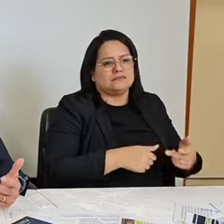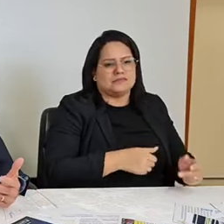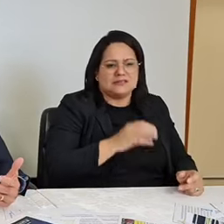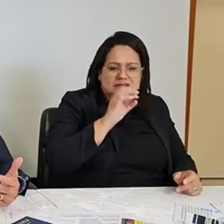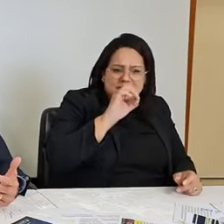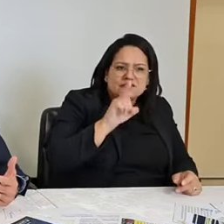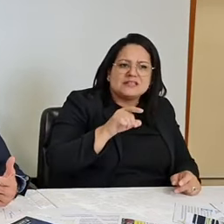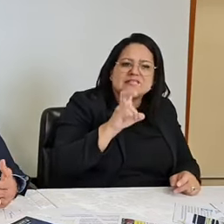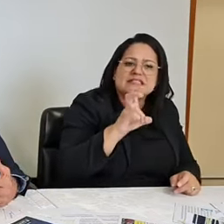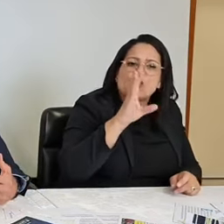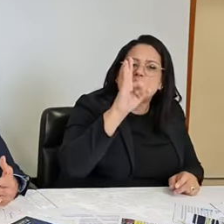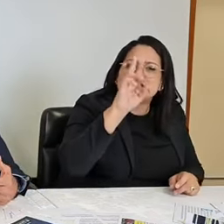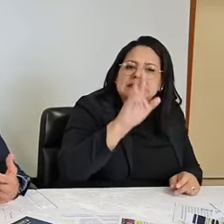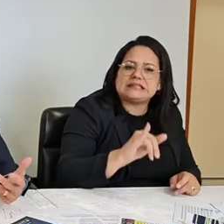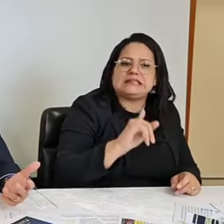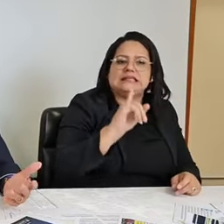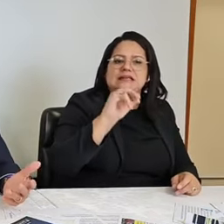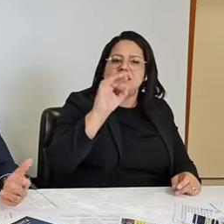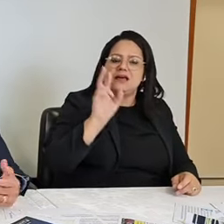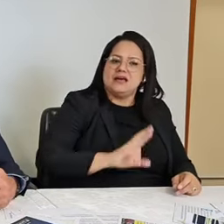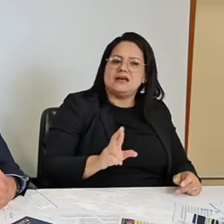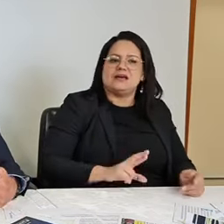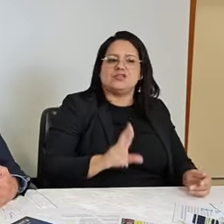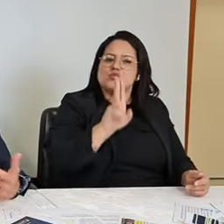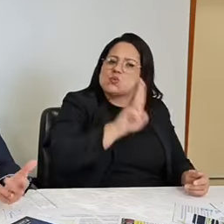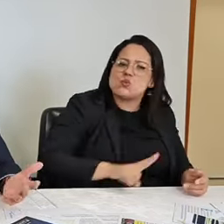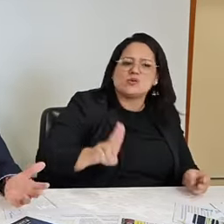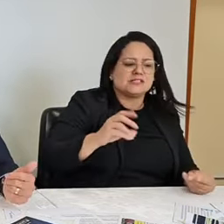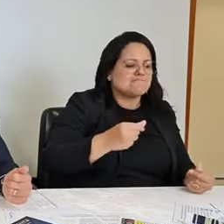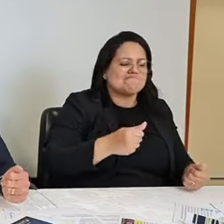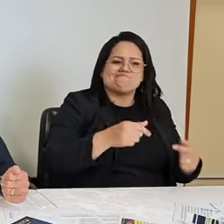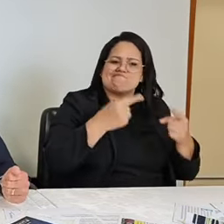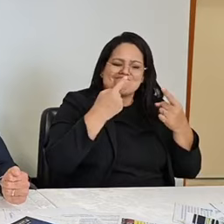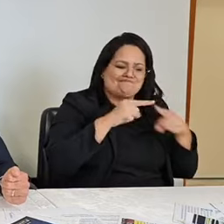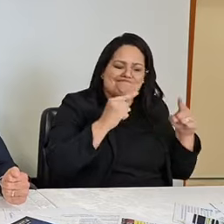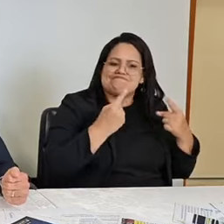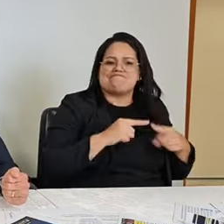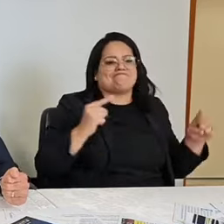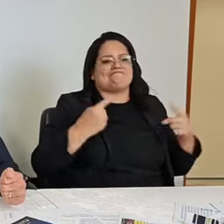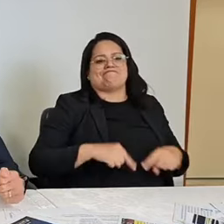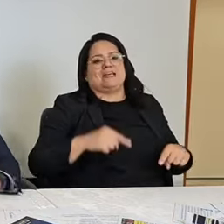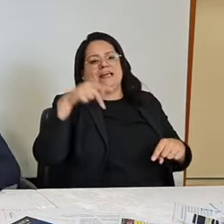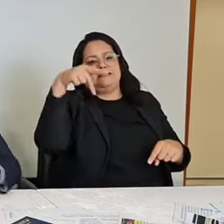reais usados de forma inadequada dentro e fora do Brasil.